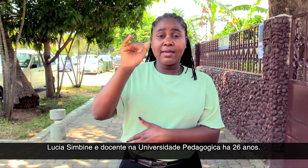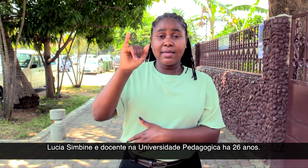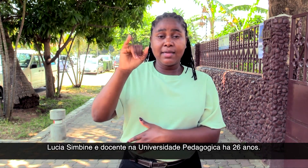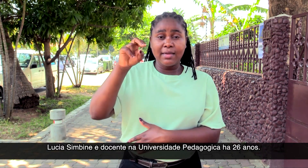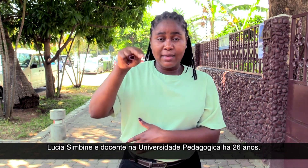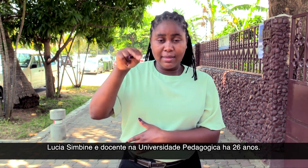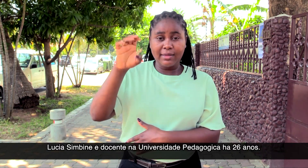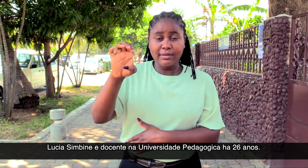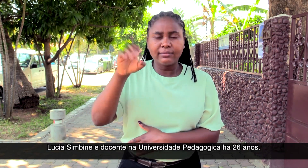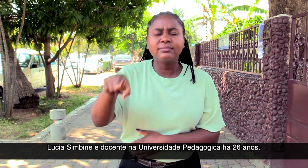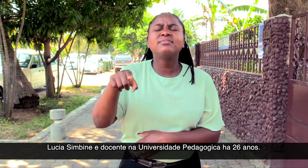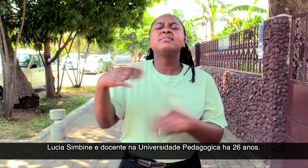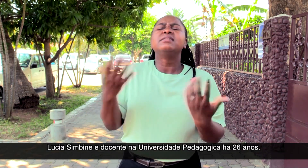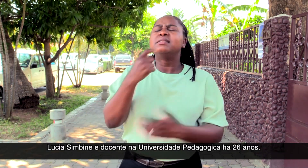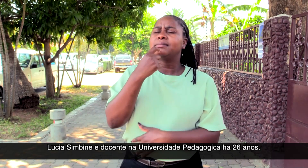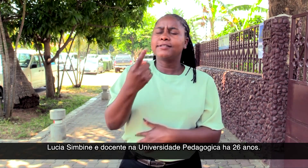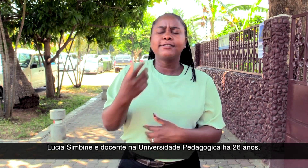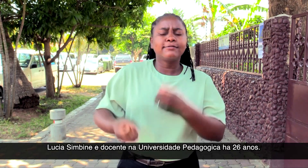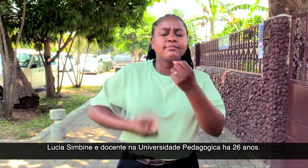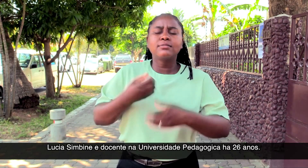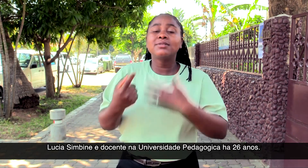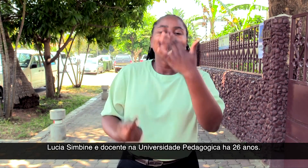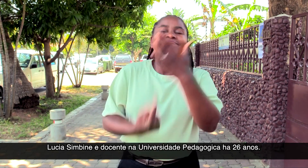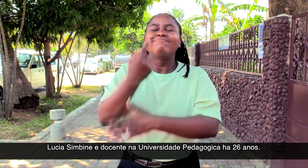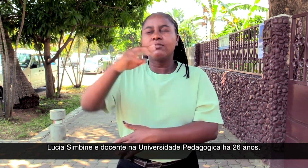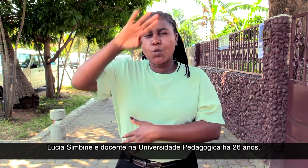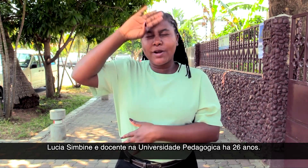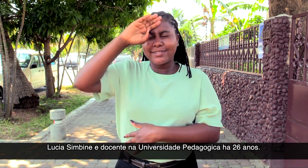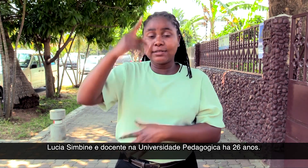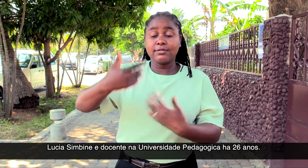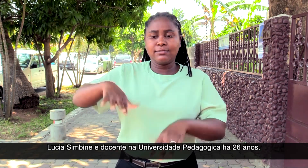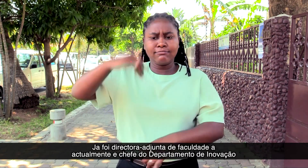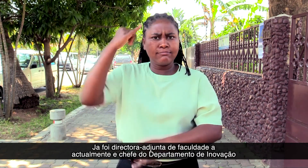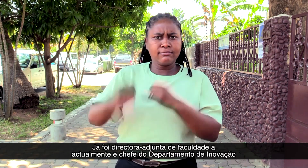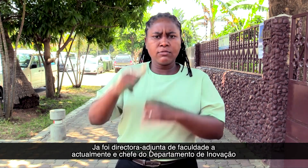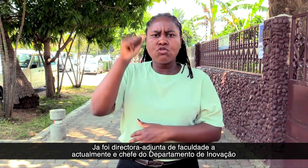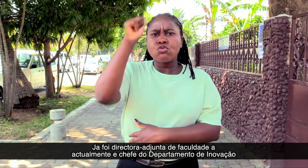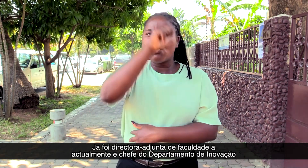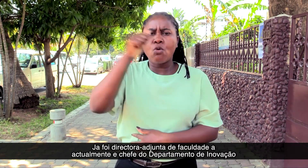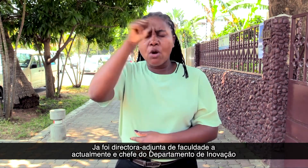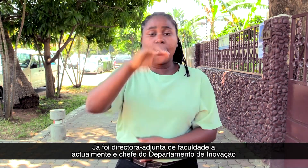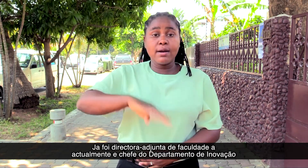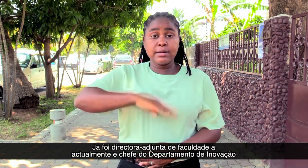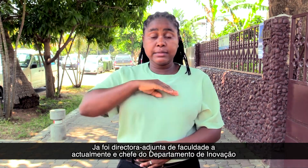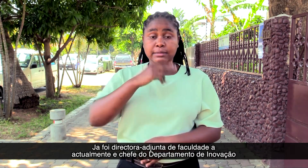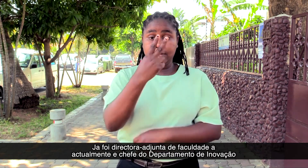Lúcia Simbini é docente na Universidade Pedagógica há 26 anos. Já foi diretora adjunta de faculdade